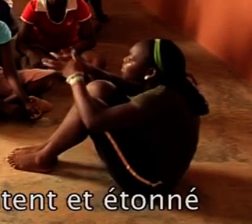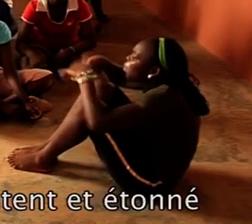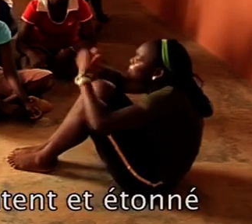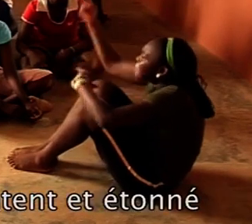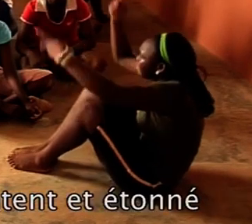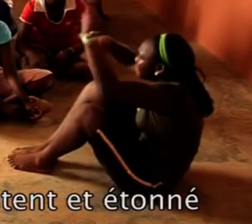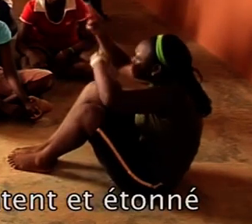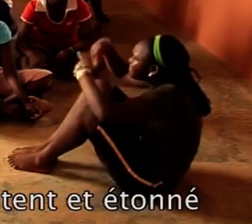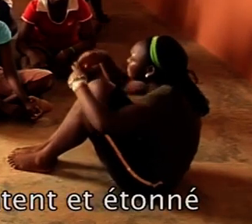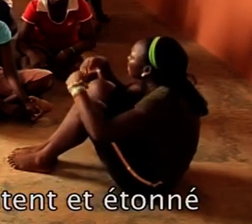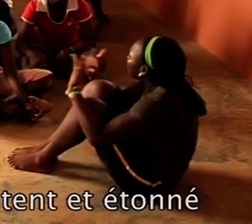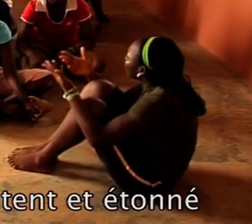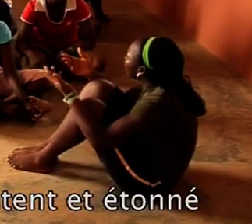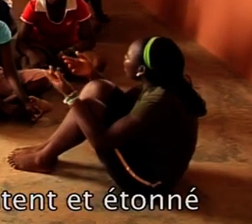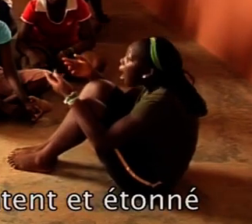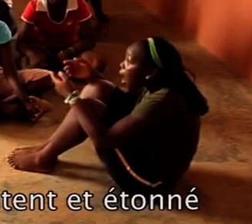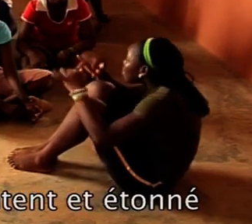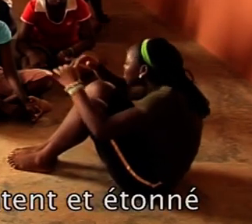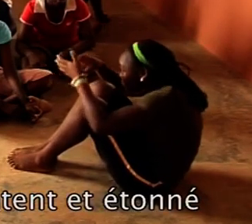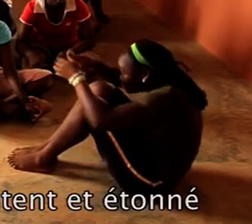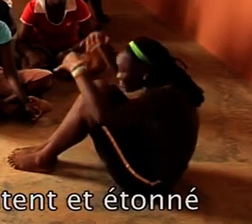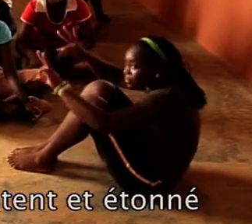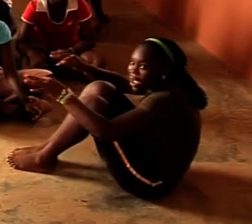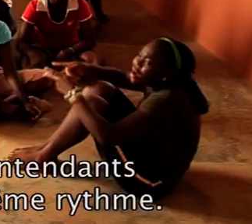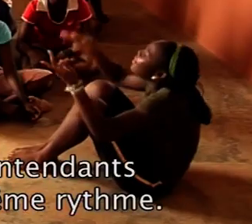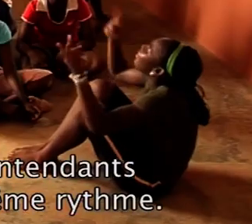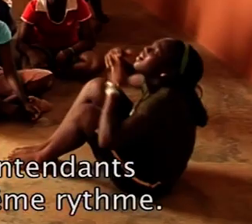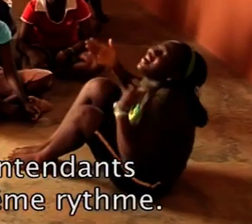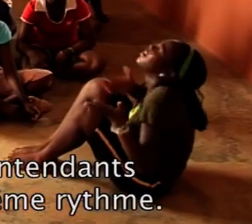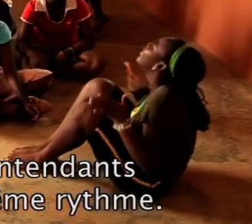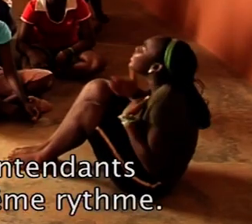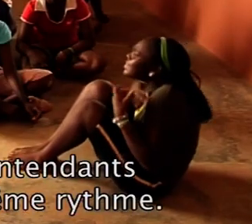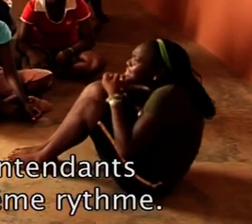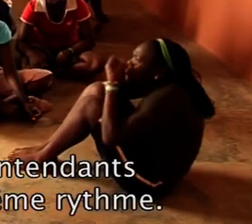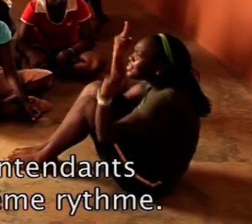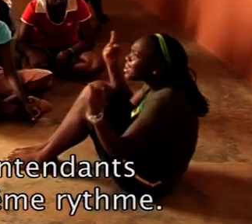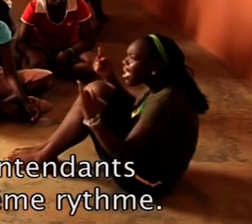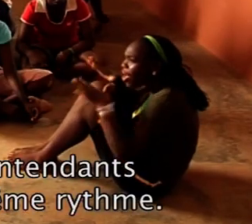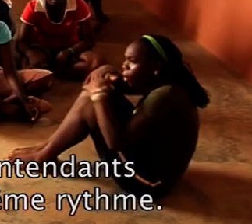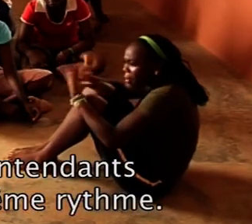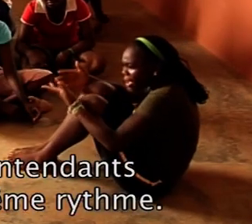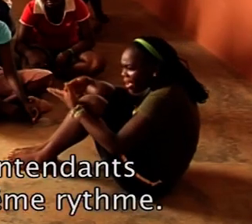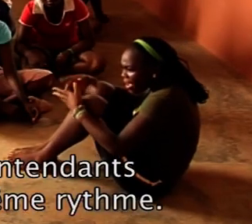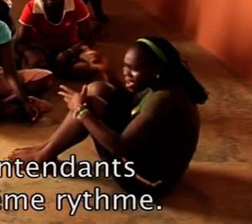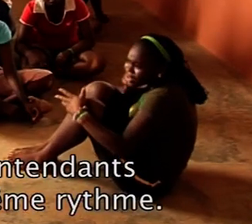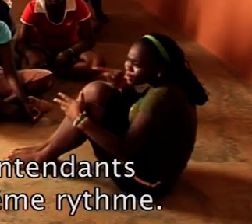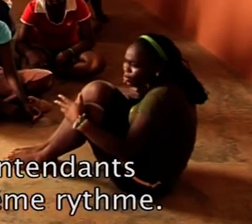Quand on finit, le public est tellement content, étonné, parce qu'il se dit comment se fait-il que les sourds et